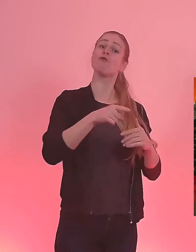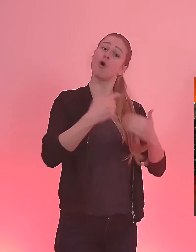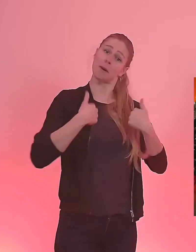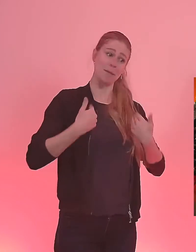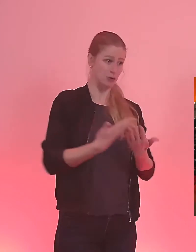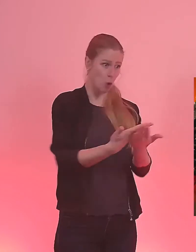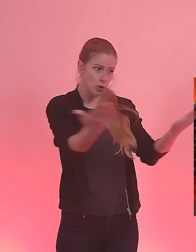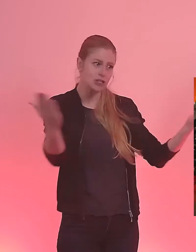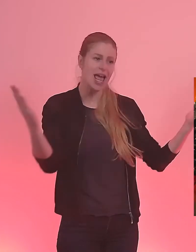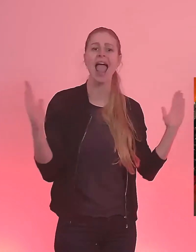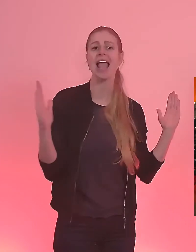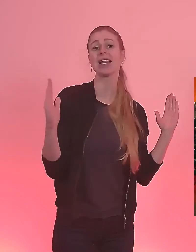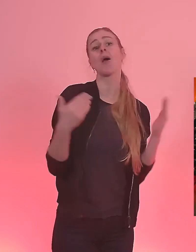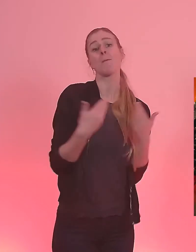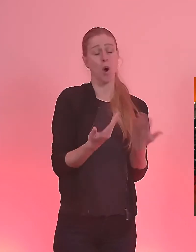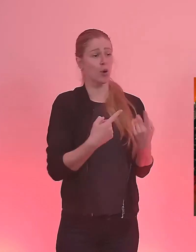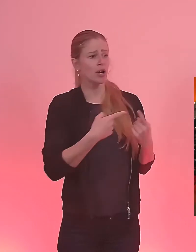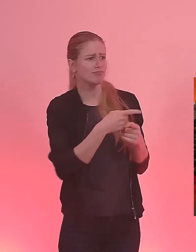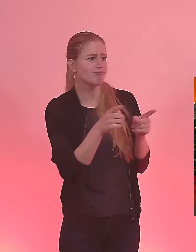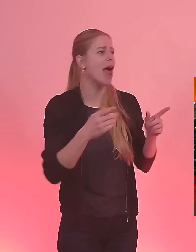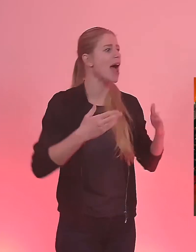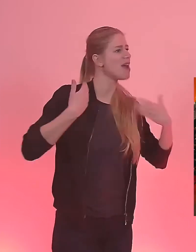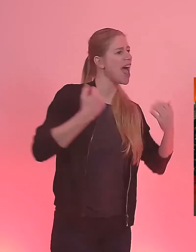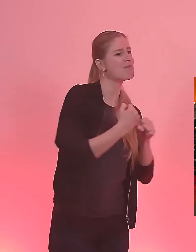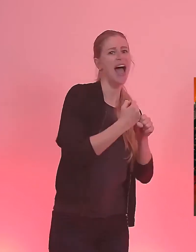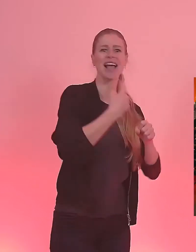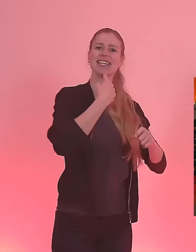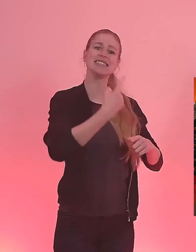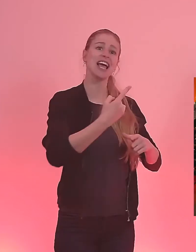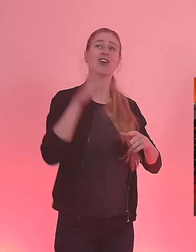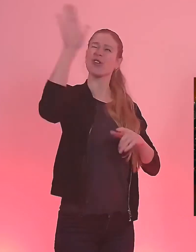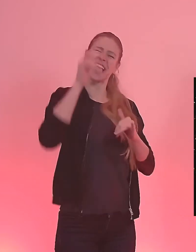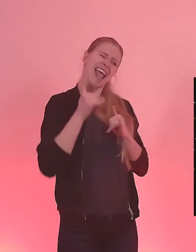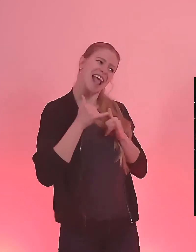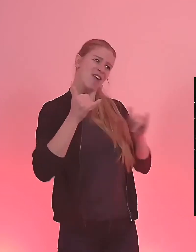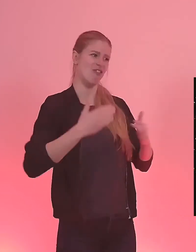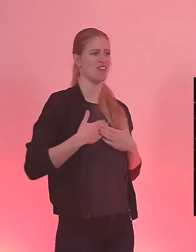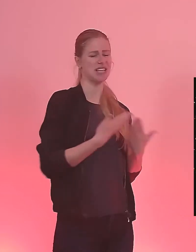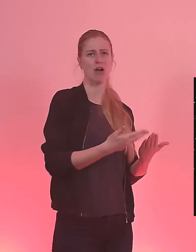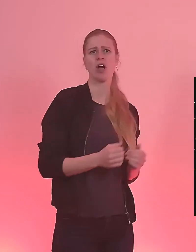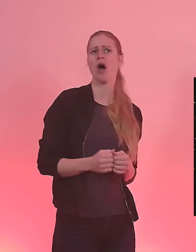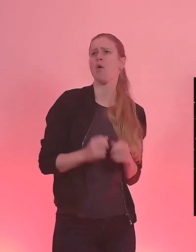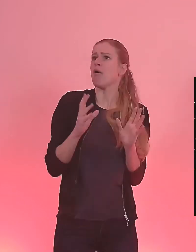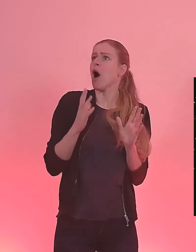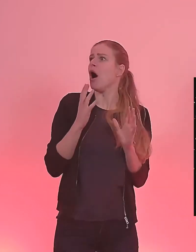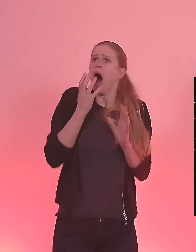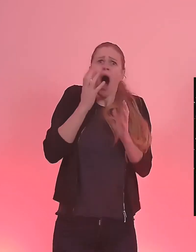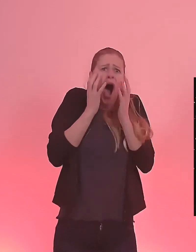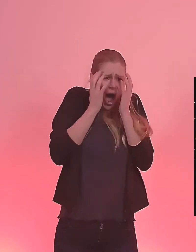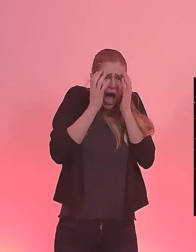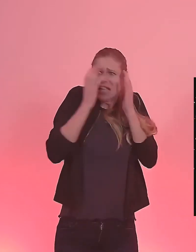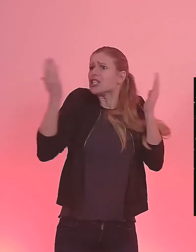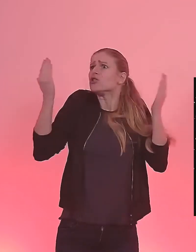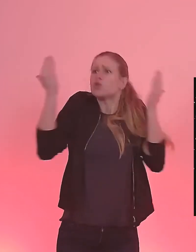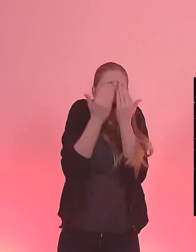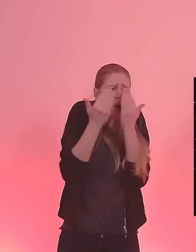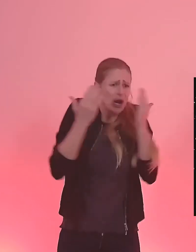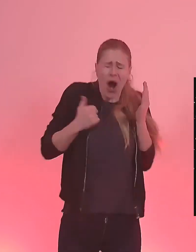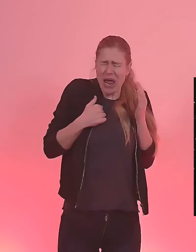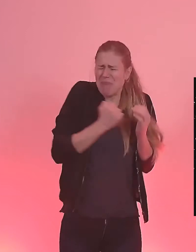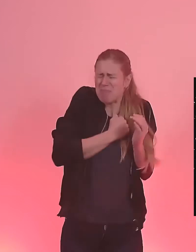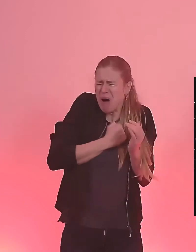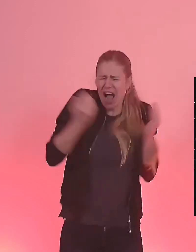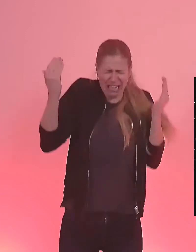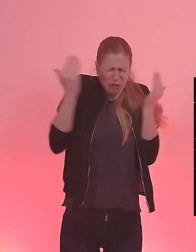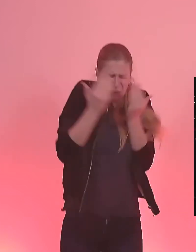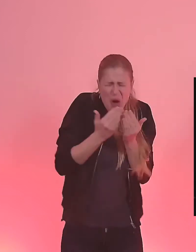heen. We mogen ze blij maken en zeggen dat God heel veel van ze houdt. Ja. Wauw. Oh, het is hartstikke donker en ik ben bang in